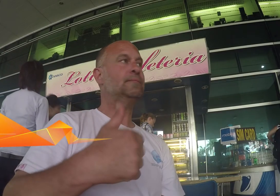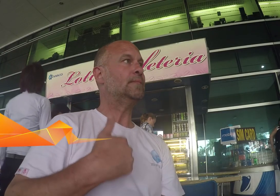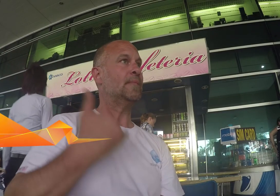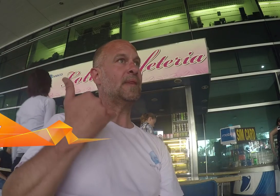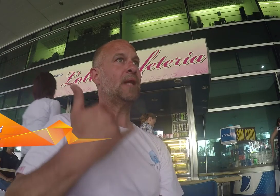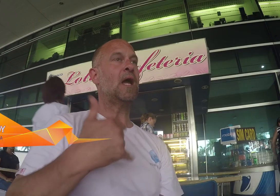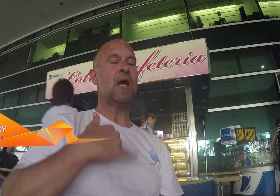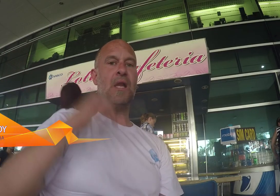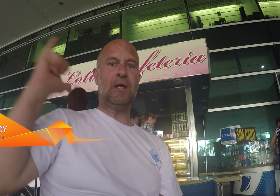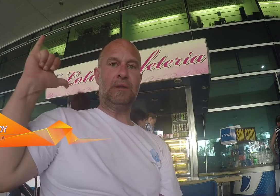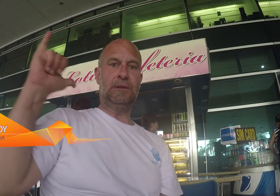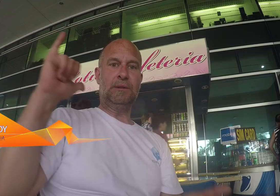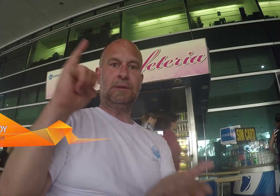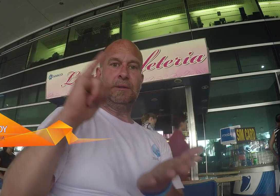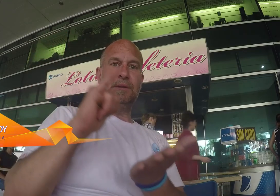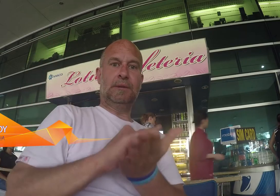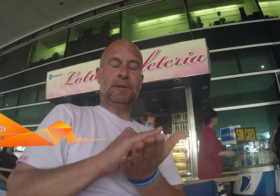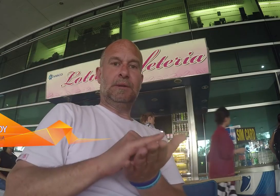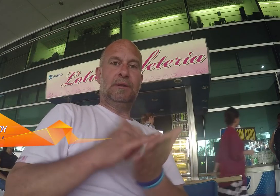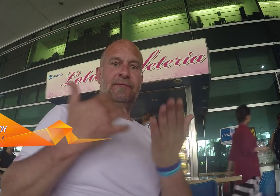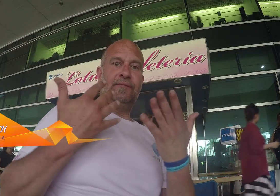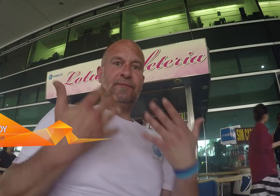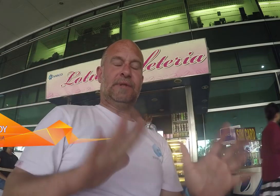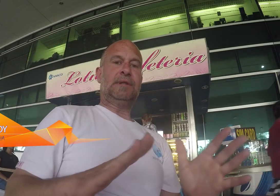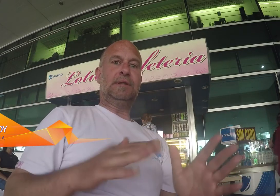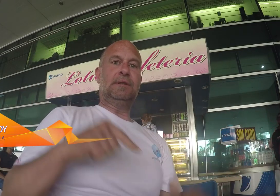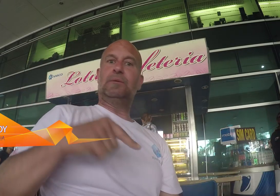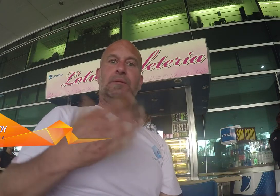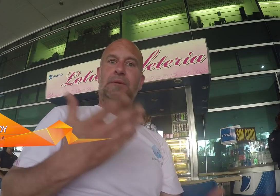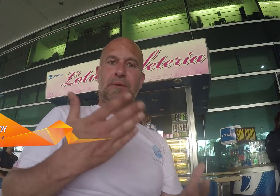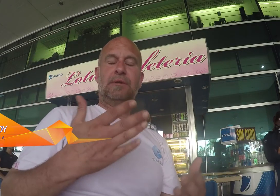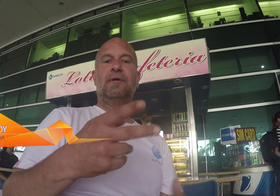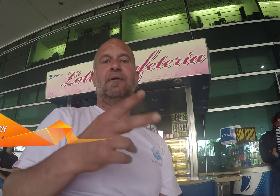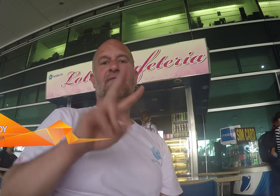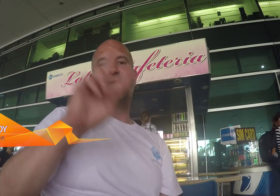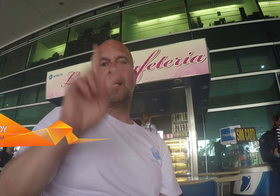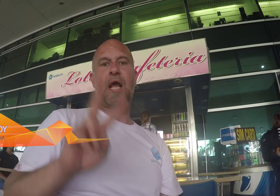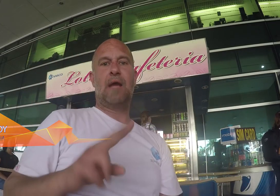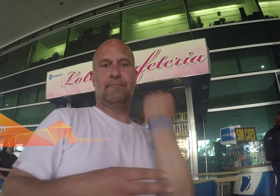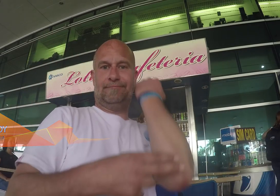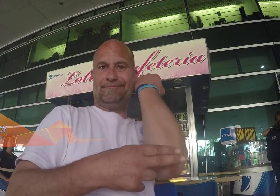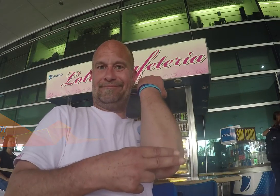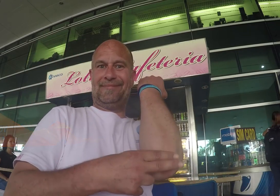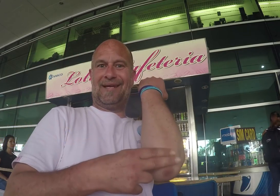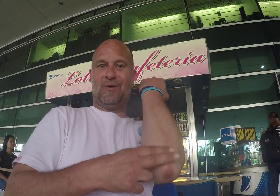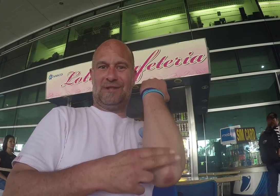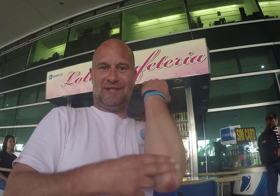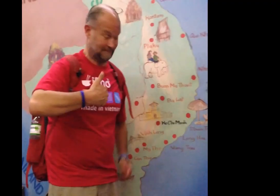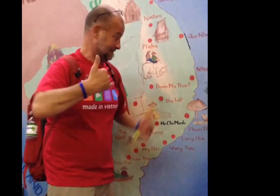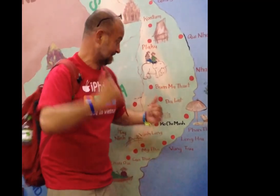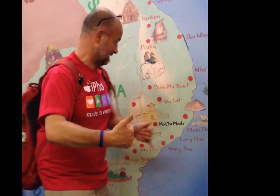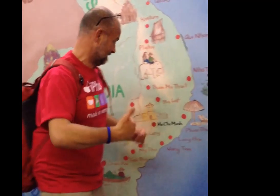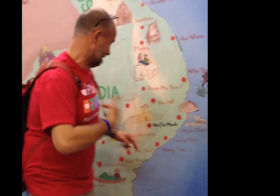Gut, ich bin gerade in Vietnam gelandet, genauer in Ho Chi Minh Stadt, also Saigon.